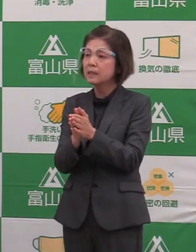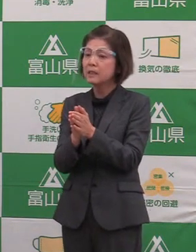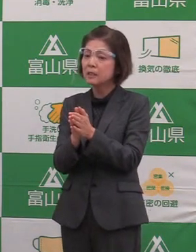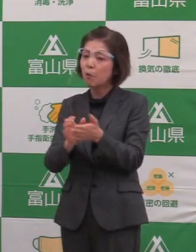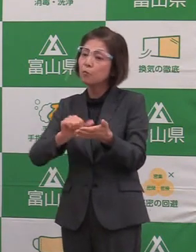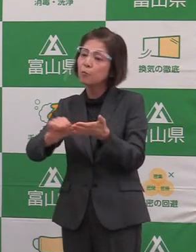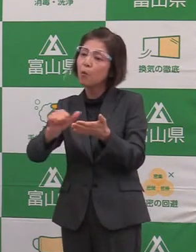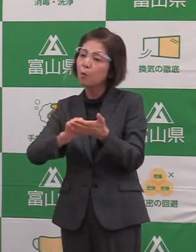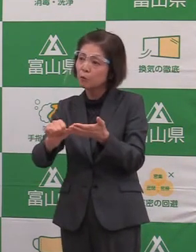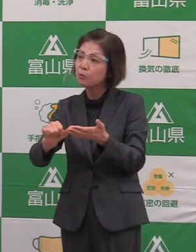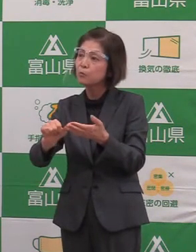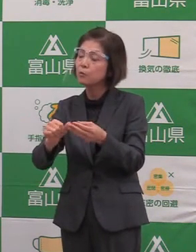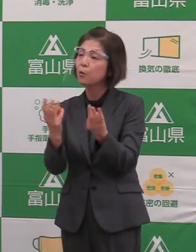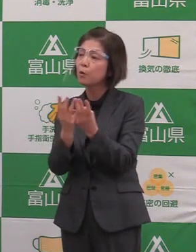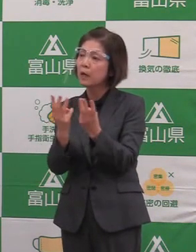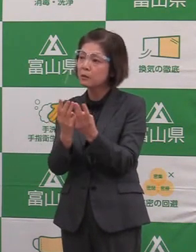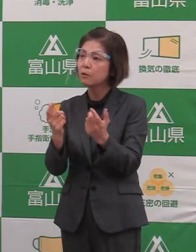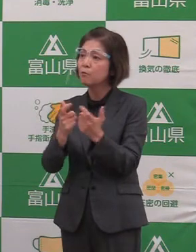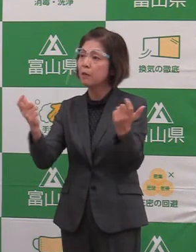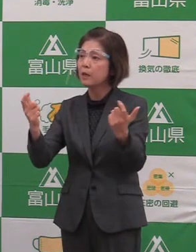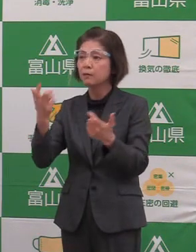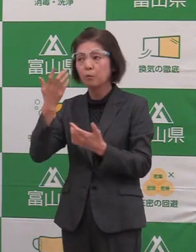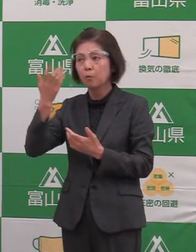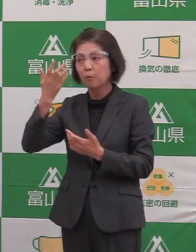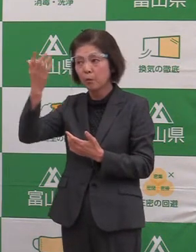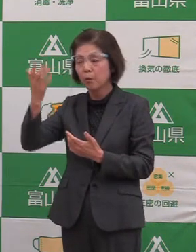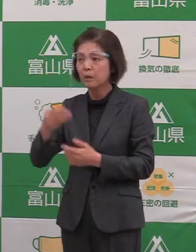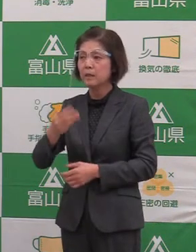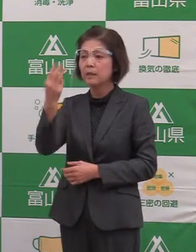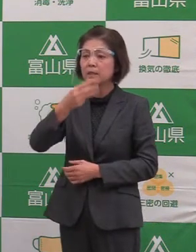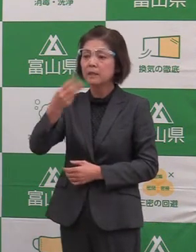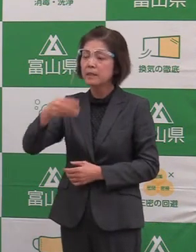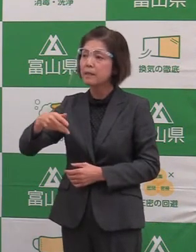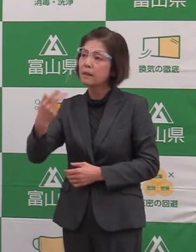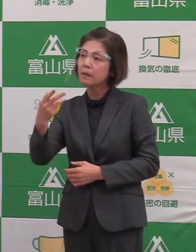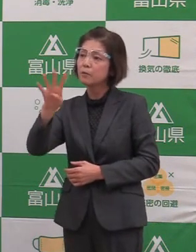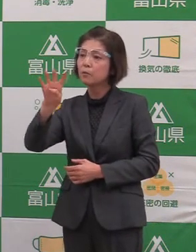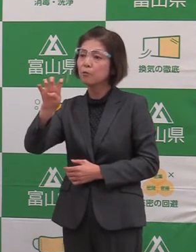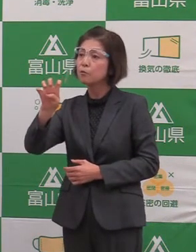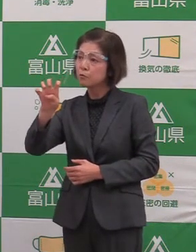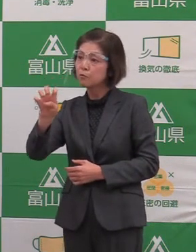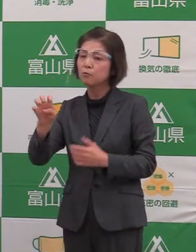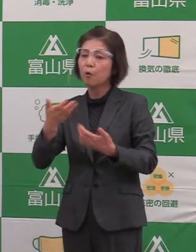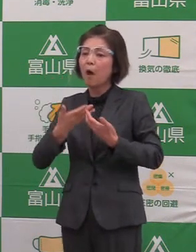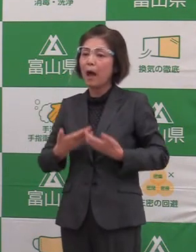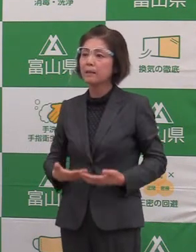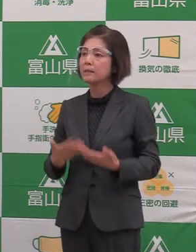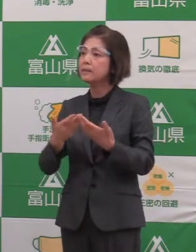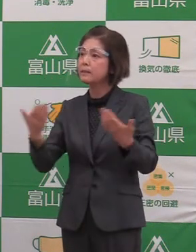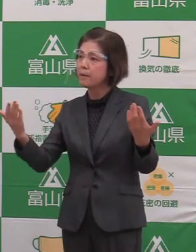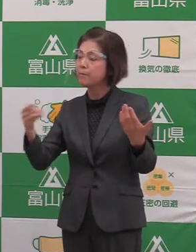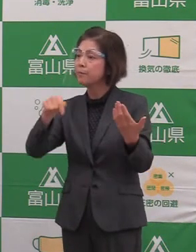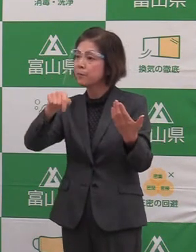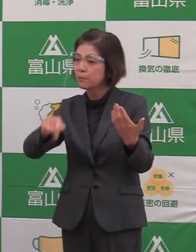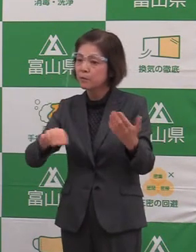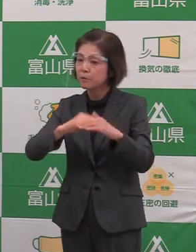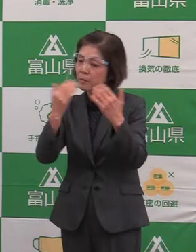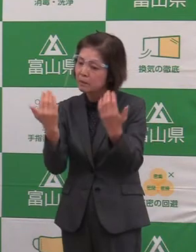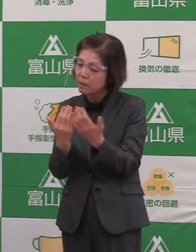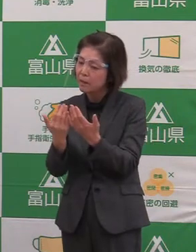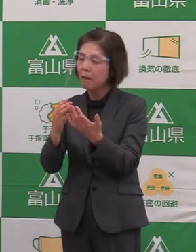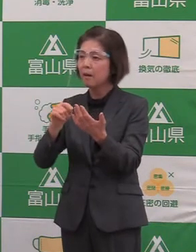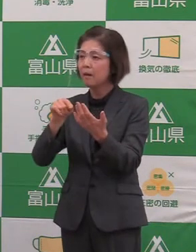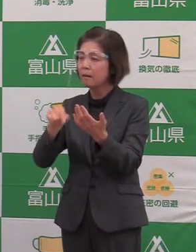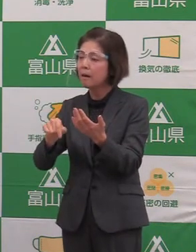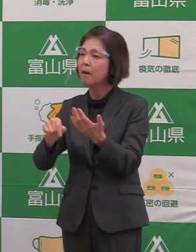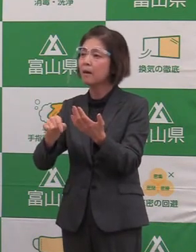います、うん。まあ、現在安心店は3740件ですが、そのうちのかなりが私は登録されると思っています。